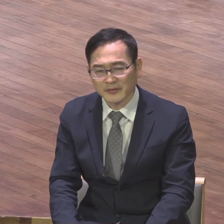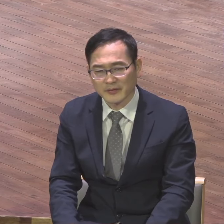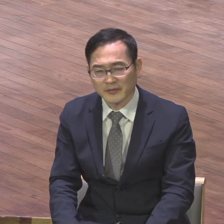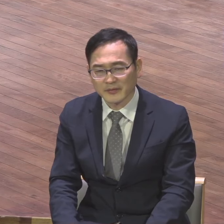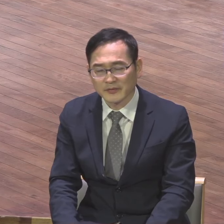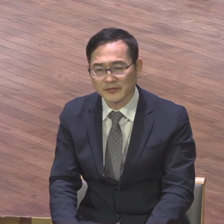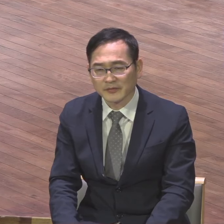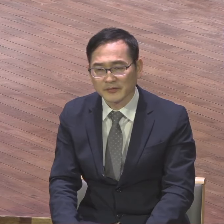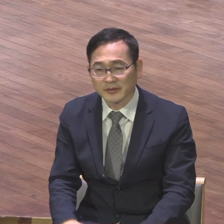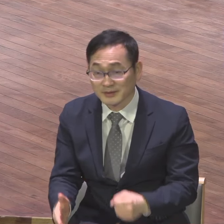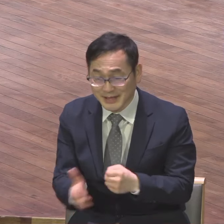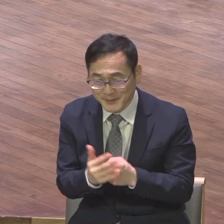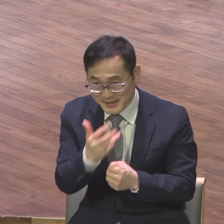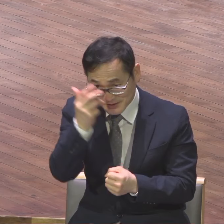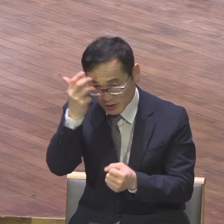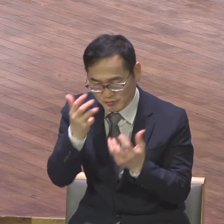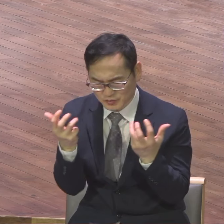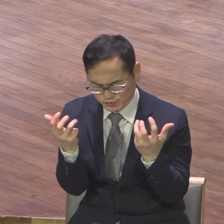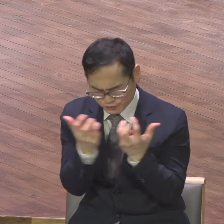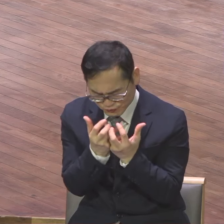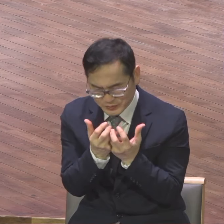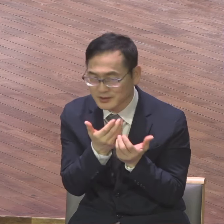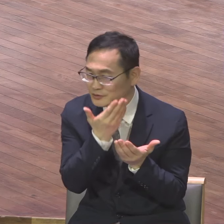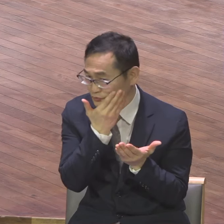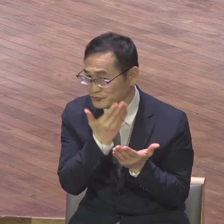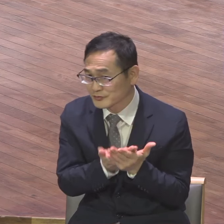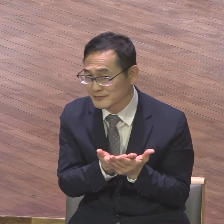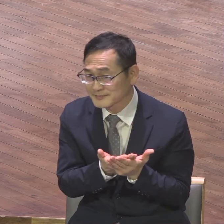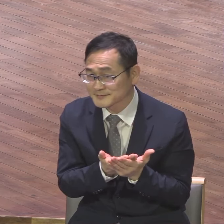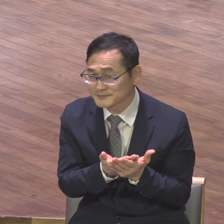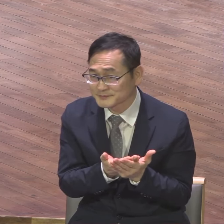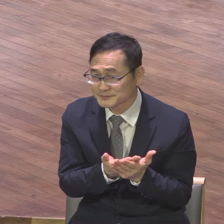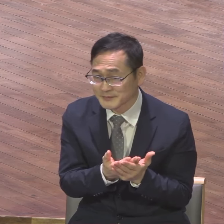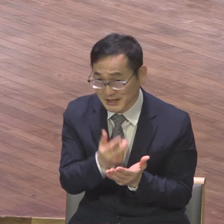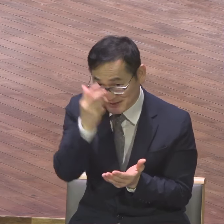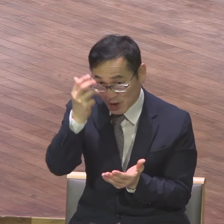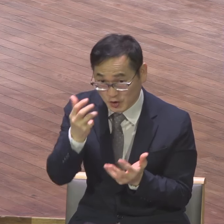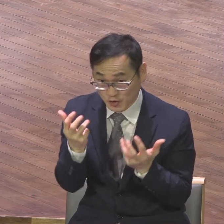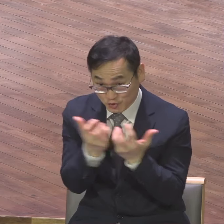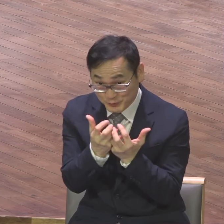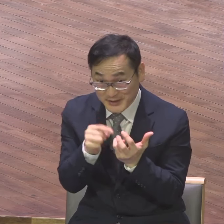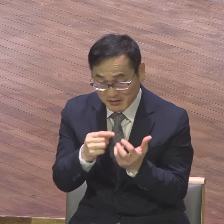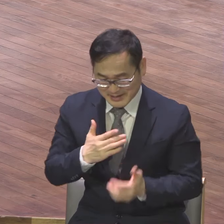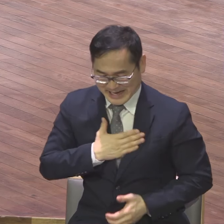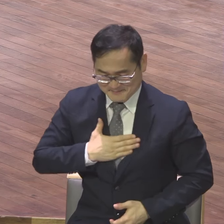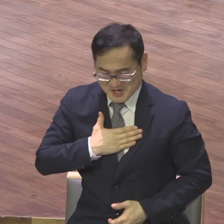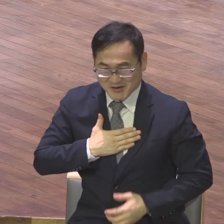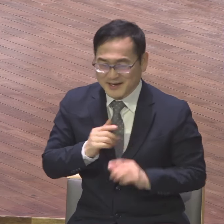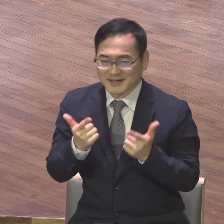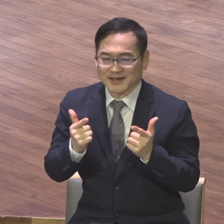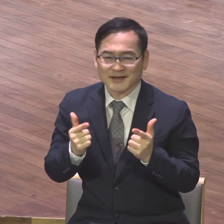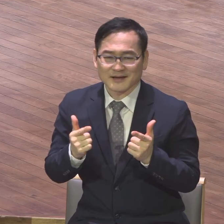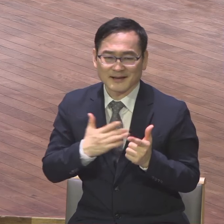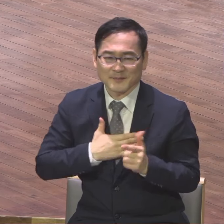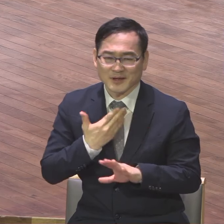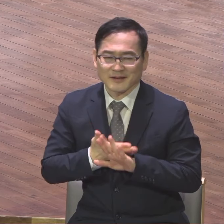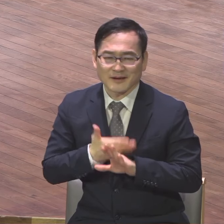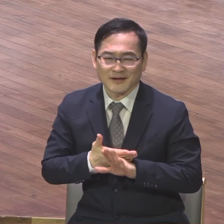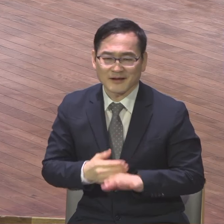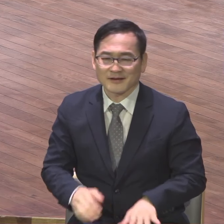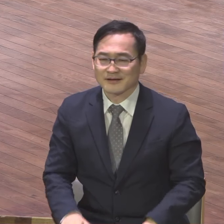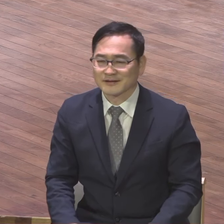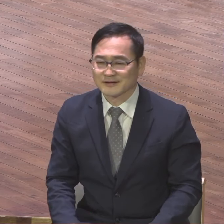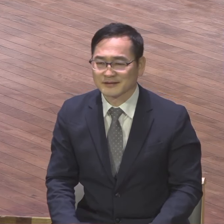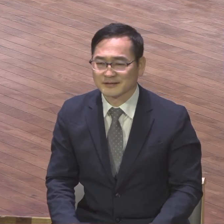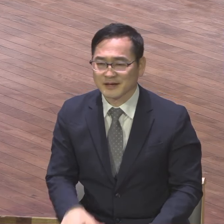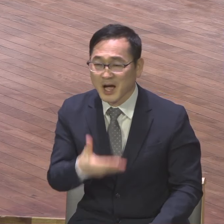그래서 성령 충만이 중요합니다. 성령 충만은요, 감정 충만이 아니에요. 올바른 복음을